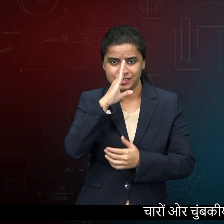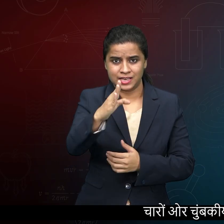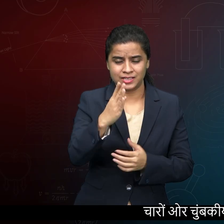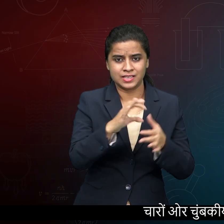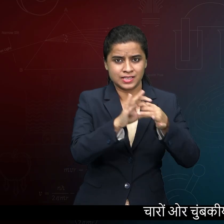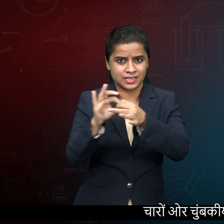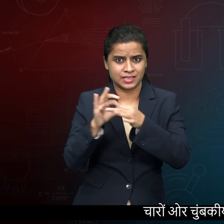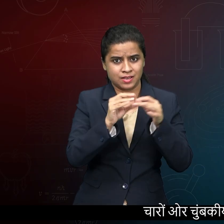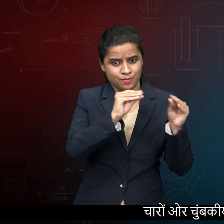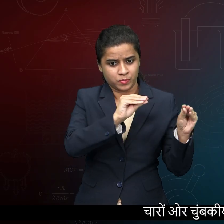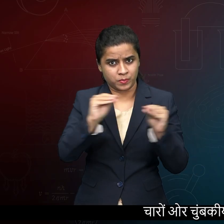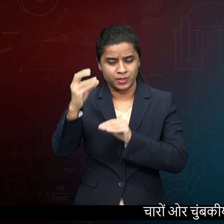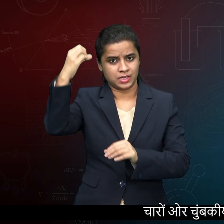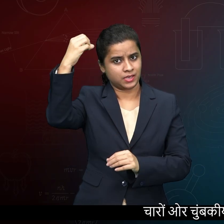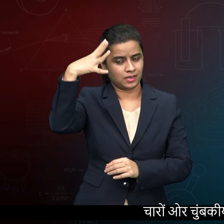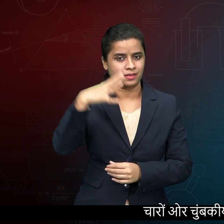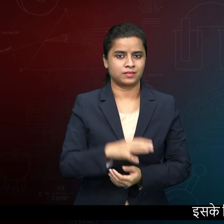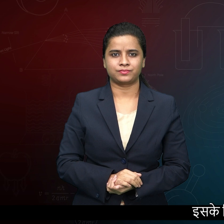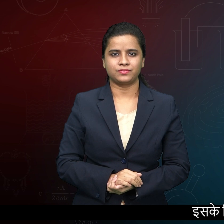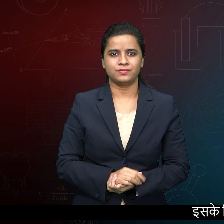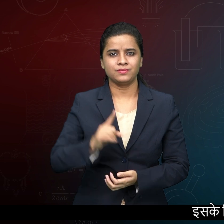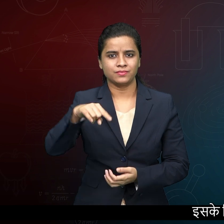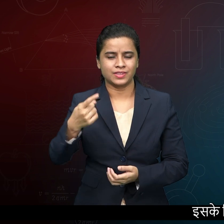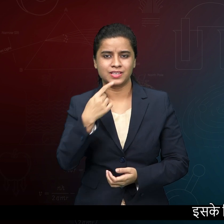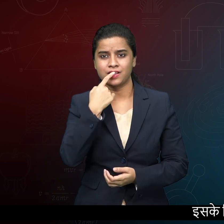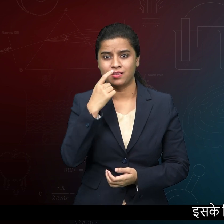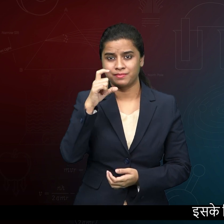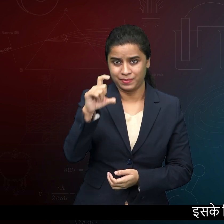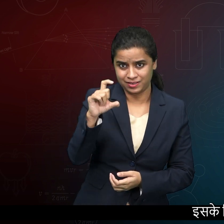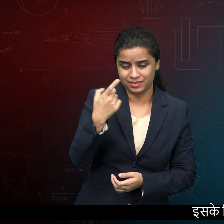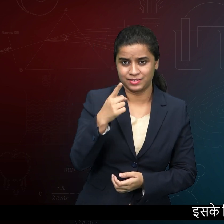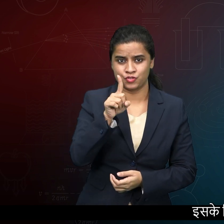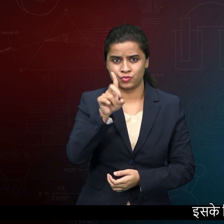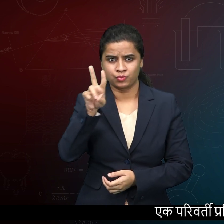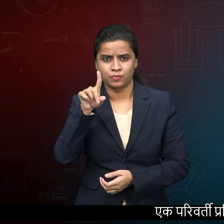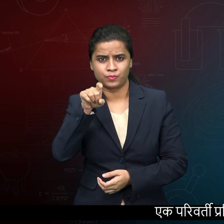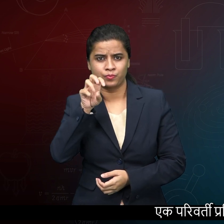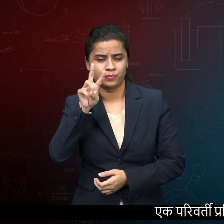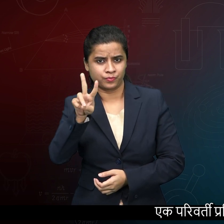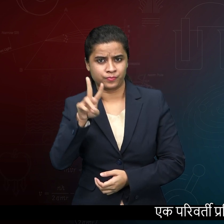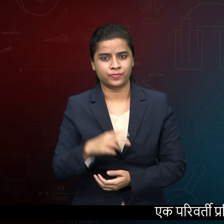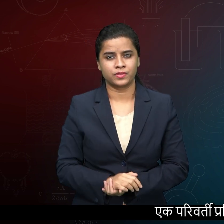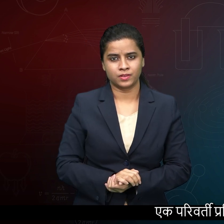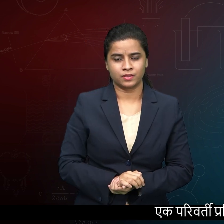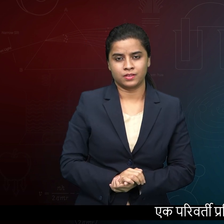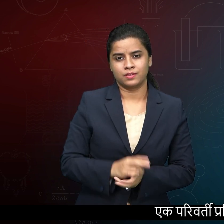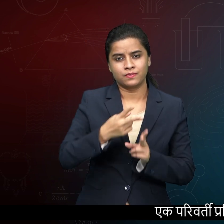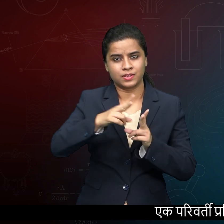क्षेत्र के पैटर्न पर विचार करेंगे। इसके लिए एक बैटरी 12 ट या परिवर्तित प्रतिरोध,